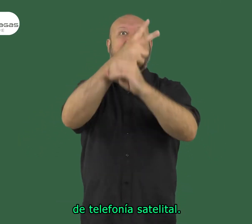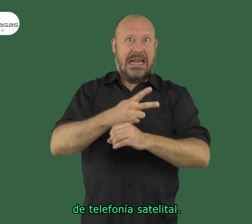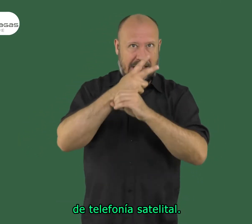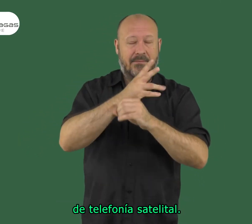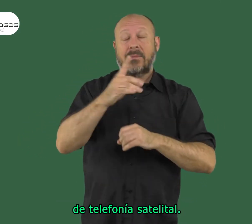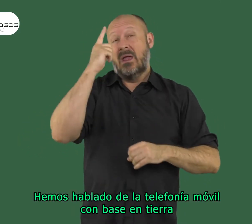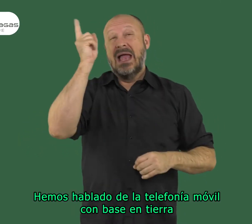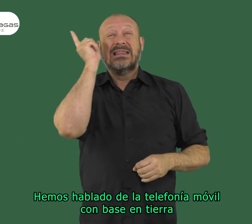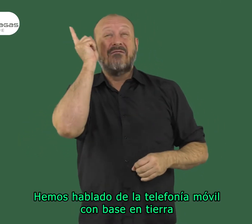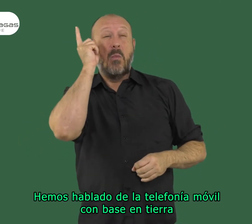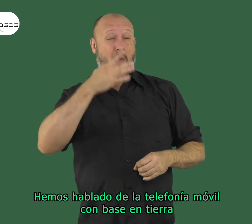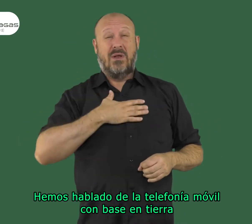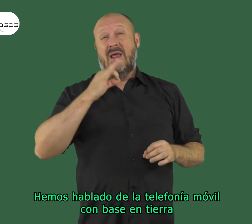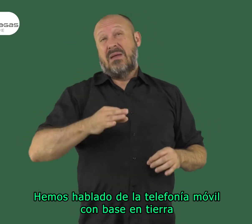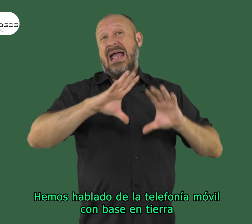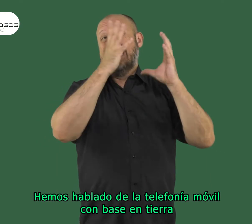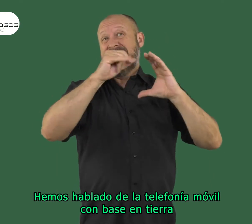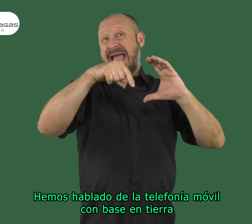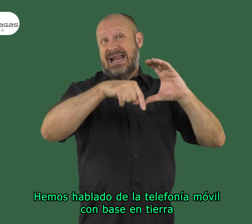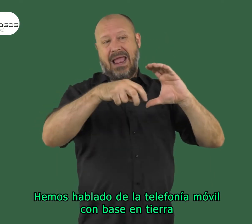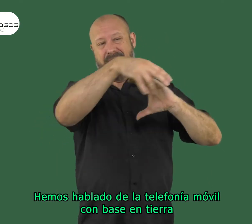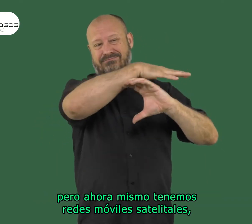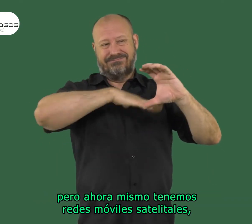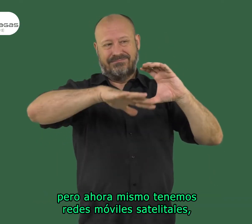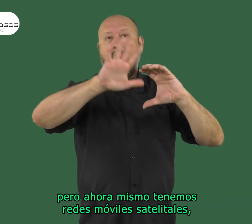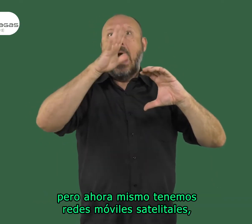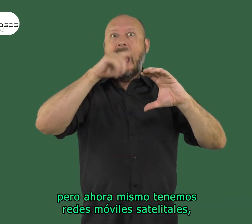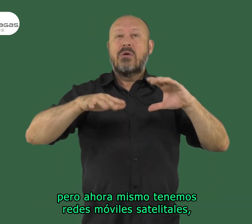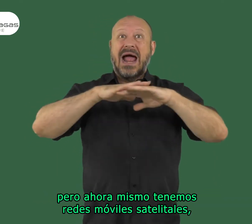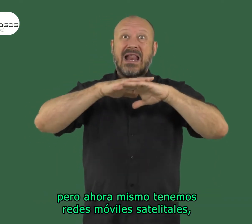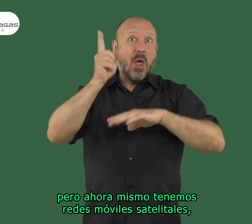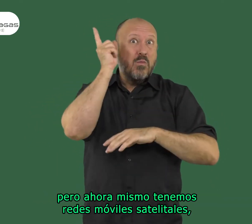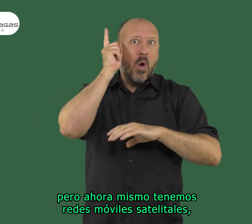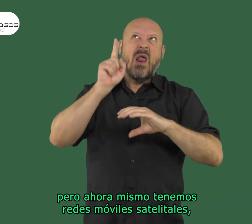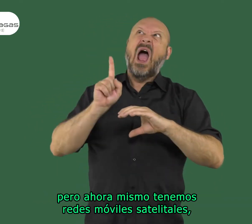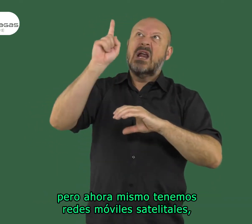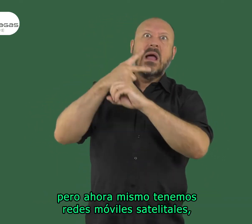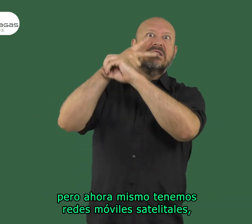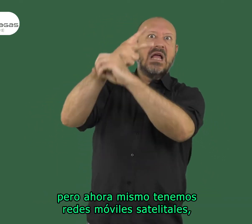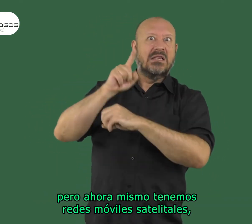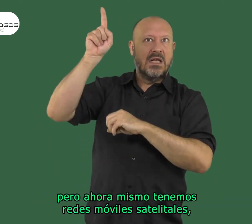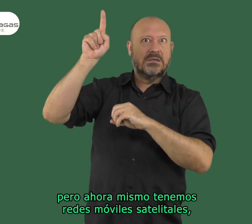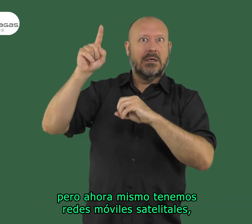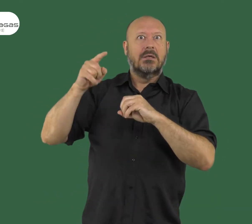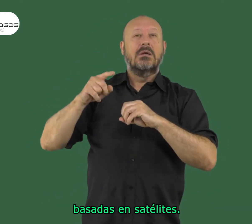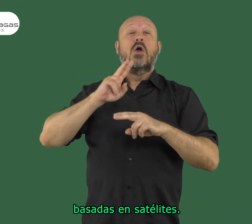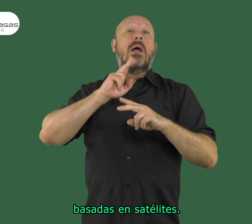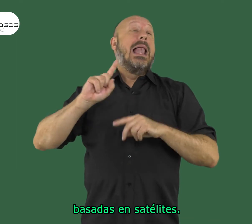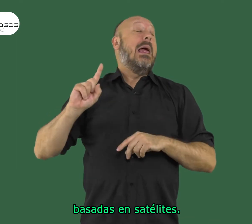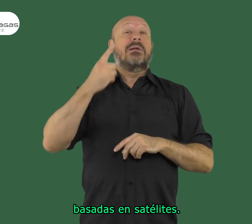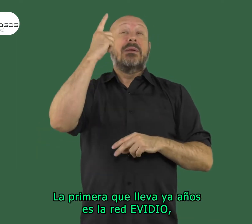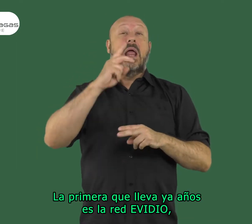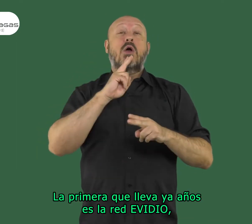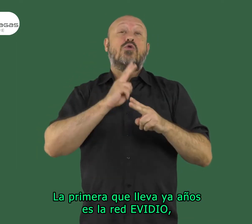telefonía satelital. Hemos hablado de la telefonía móvil con base en tierra, pero ahora mismo tenemos redes móviles satelitales, basadas